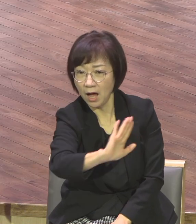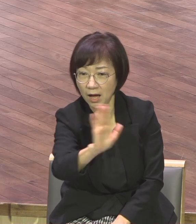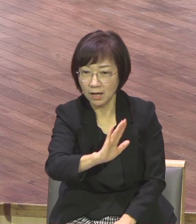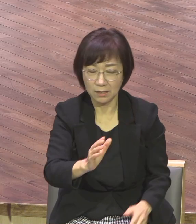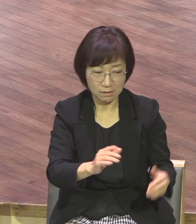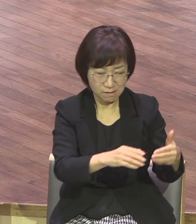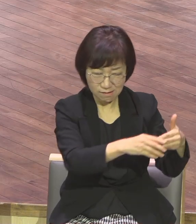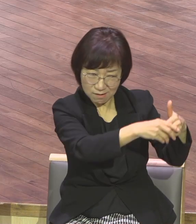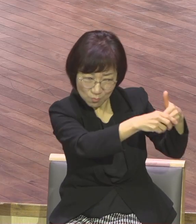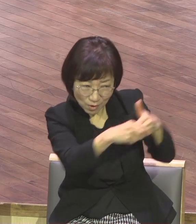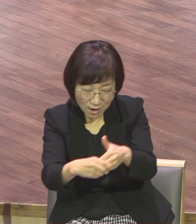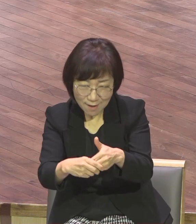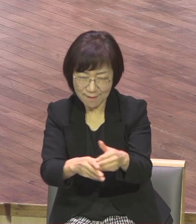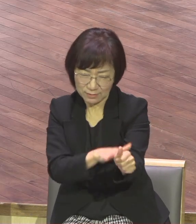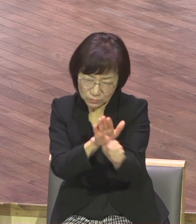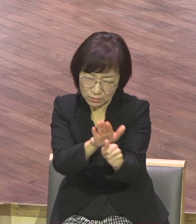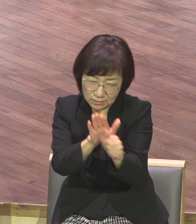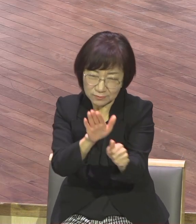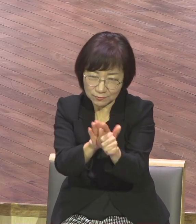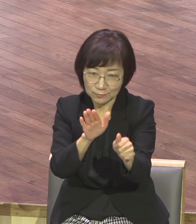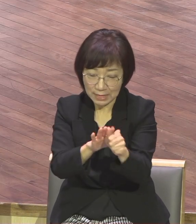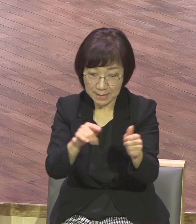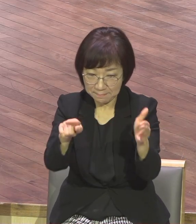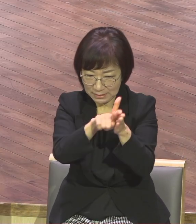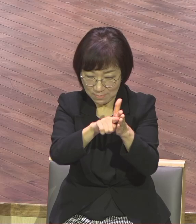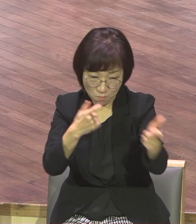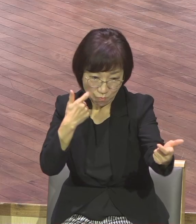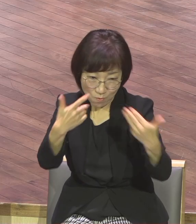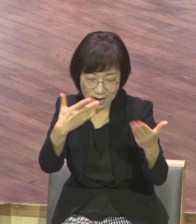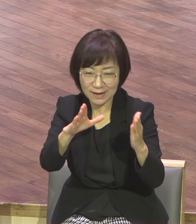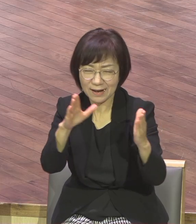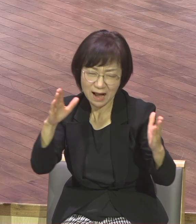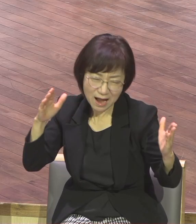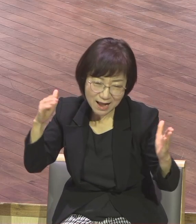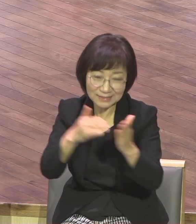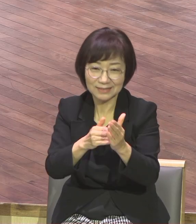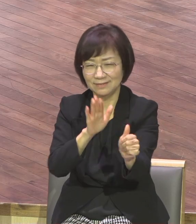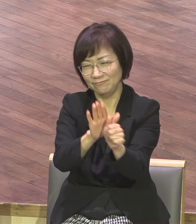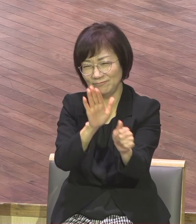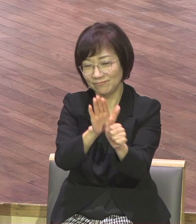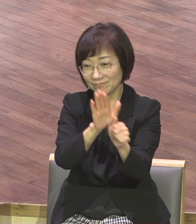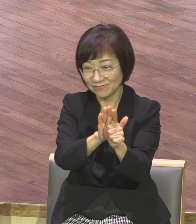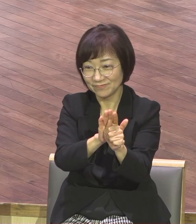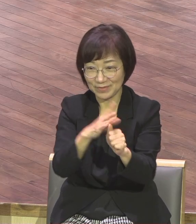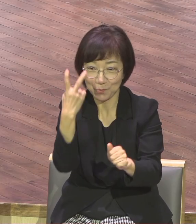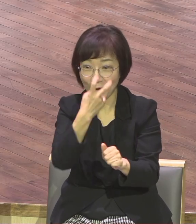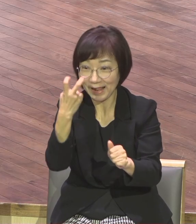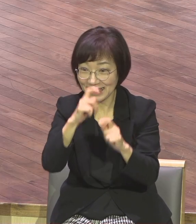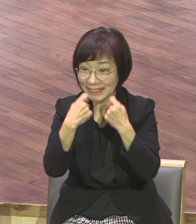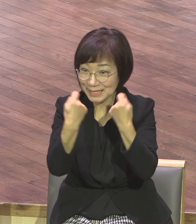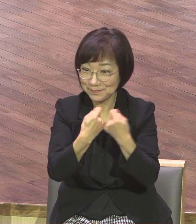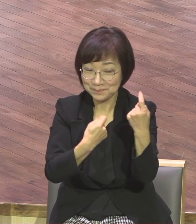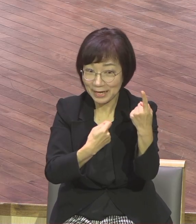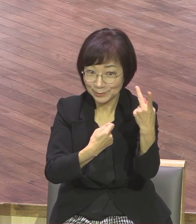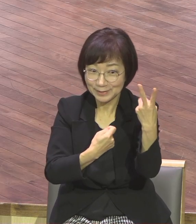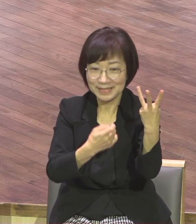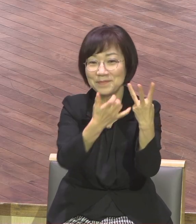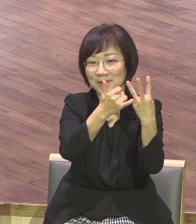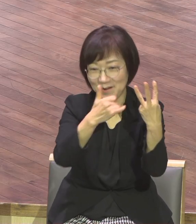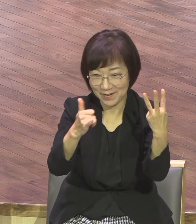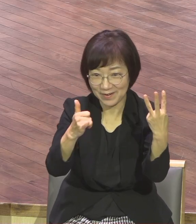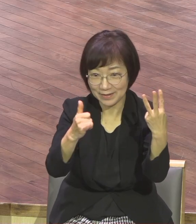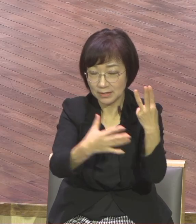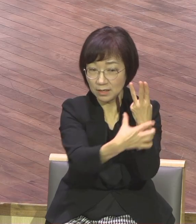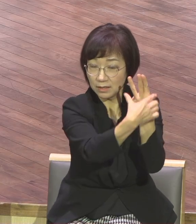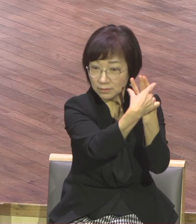스스로 일어설 수 있도록까지 그렇게 잘 영적으로 관리한다. 제가 금요 기도 시간을 통해서 이런